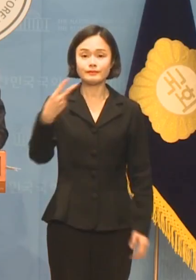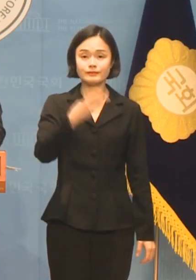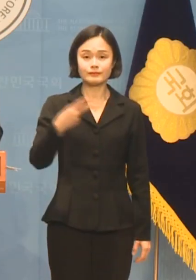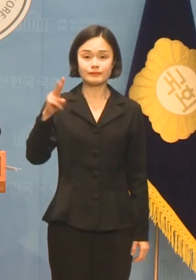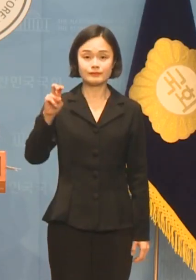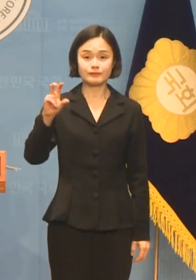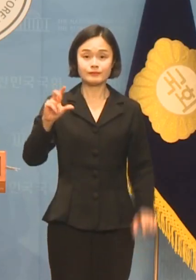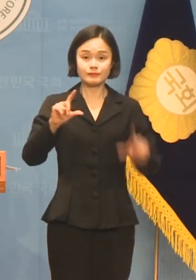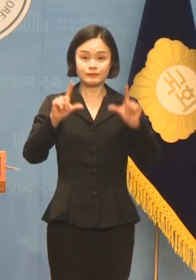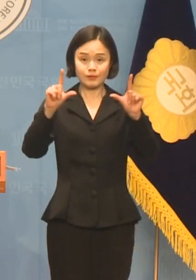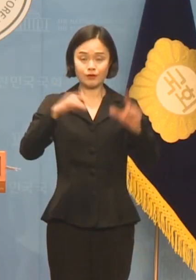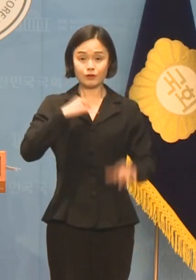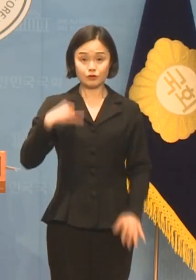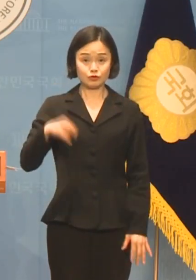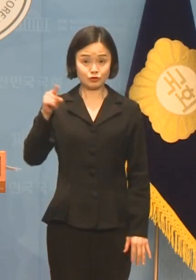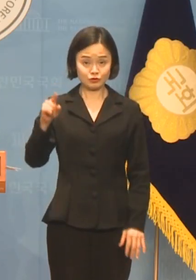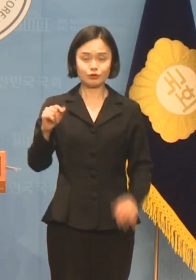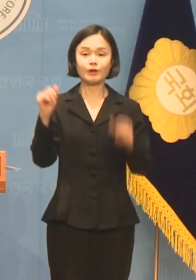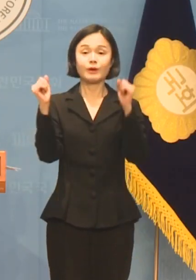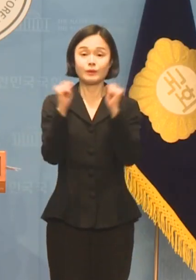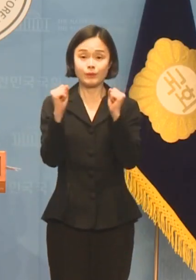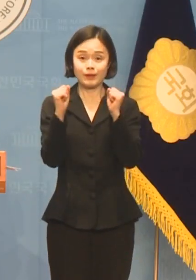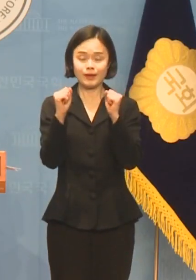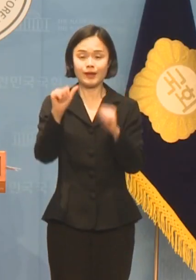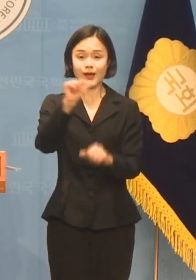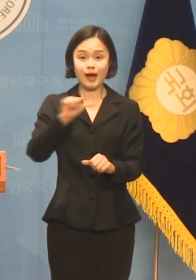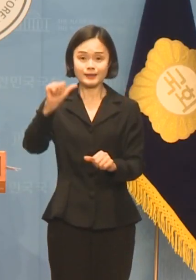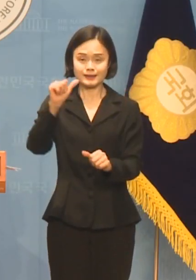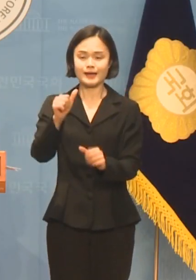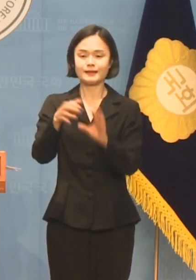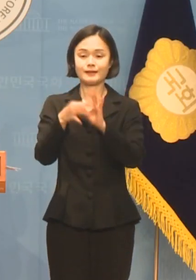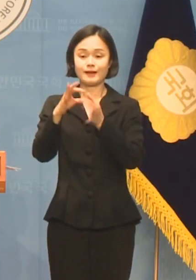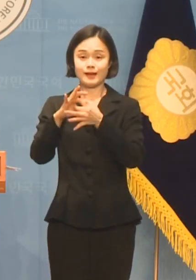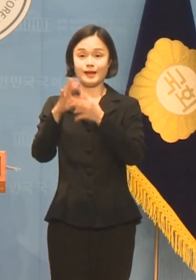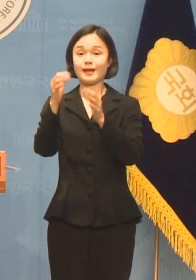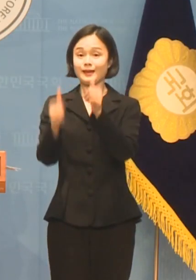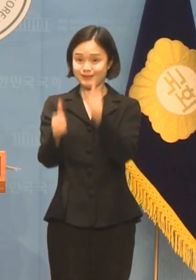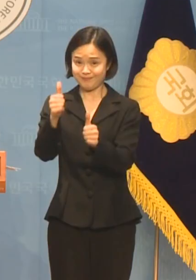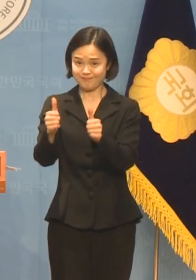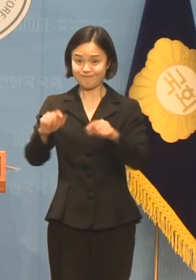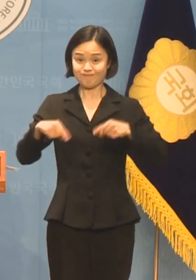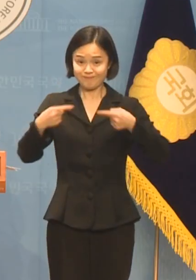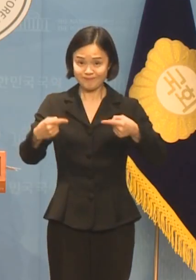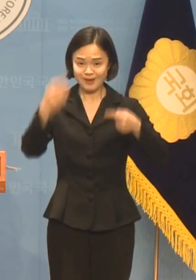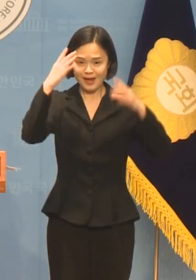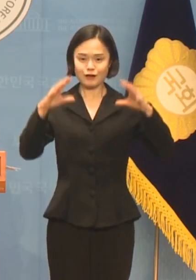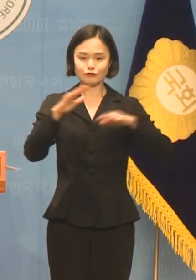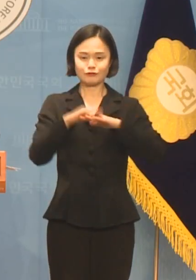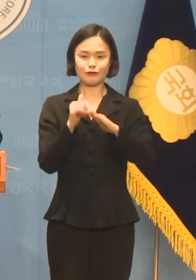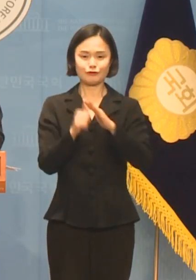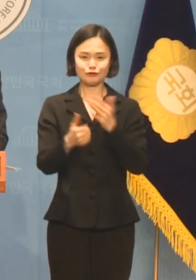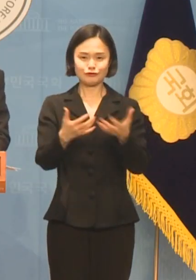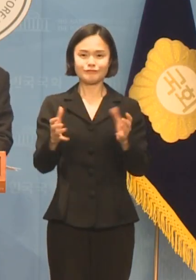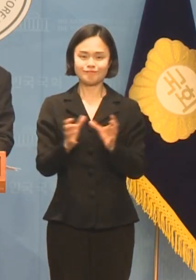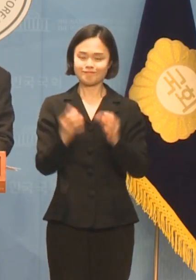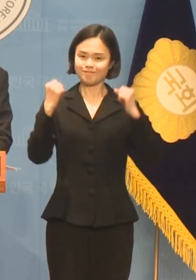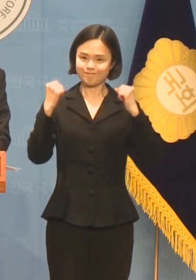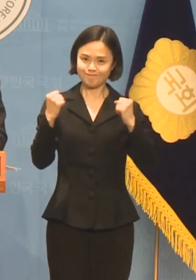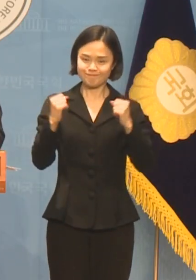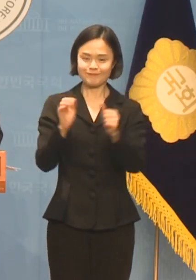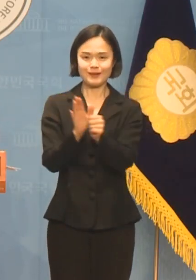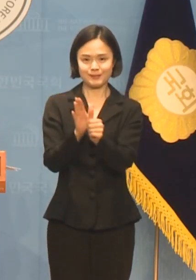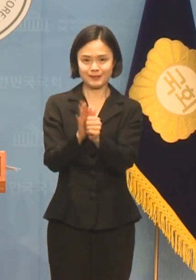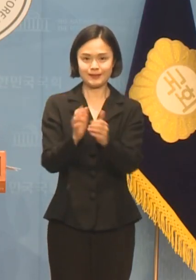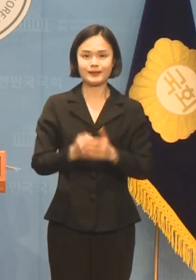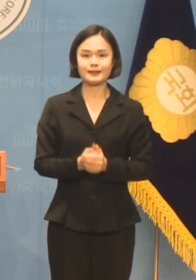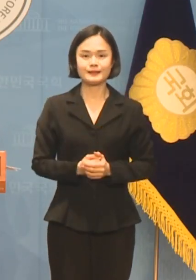2025년 하얼빈 동계 아시안게임 대한민국 선수단을 응원합니다. 2025년 하얼빈